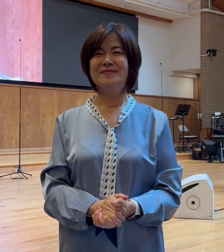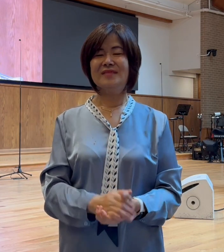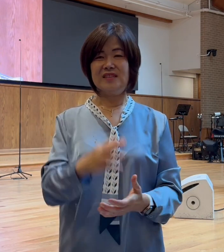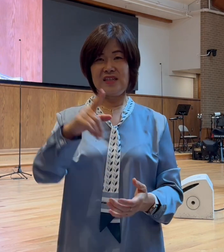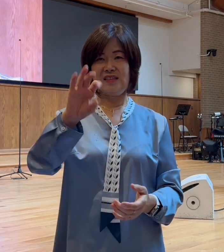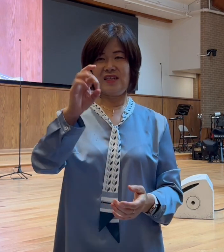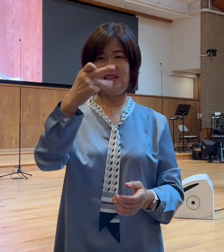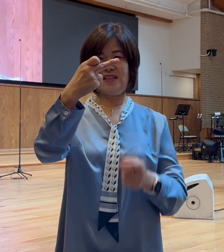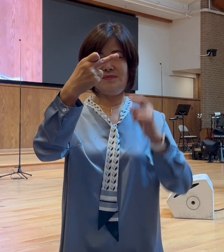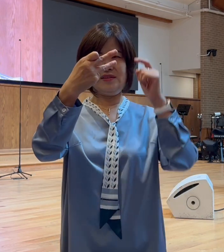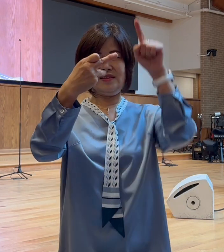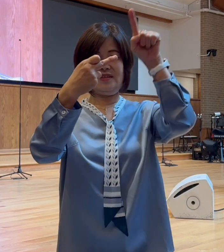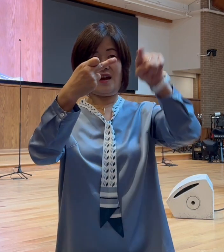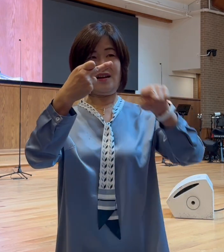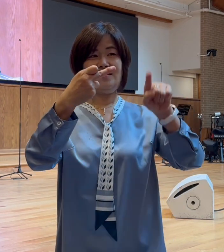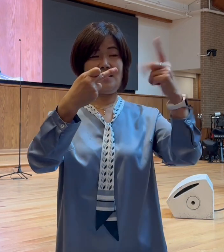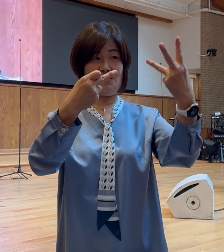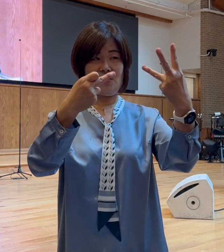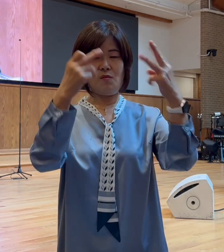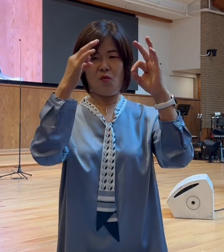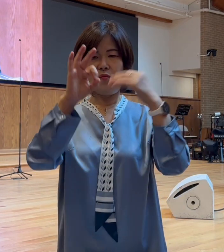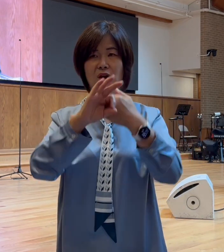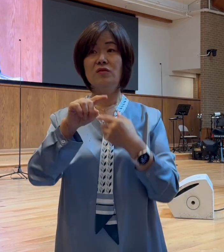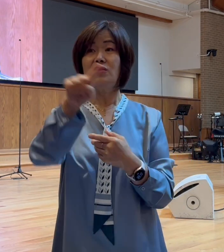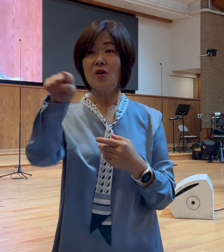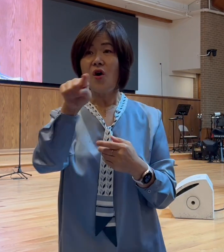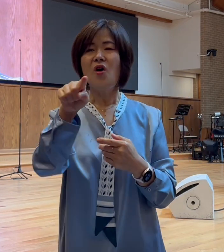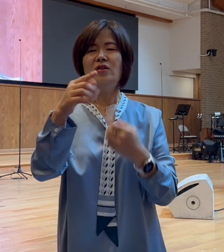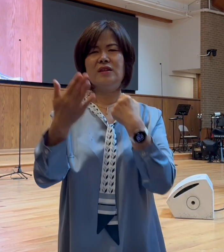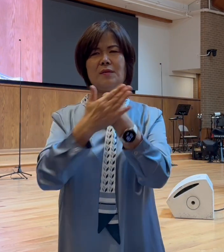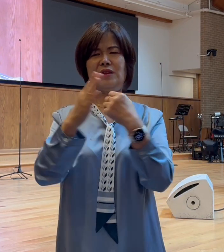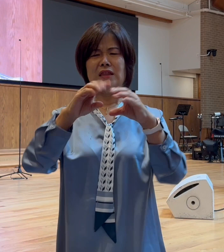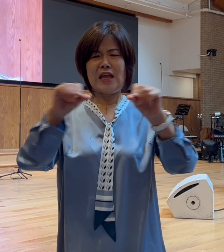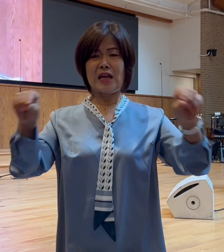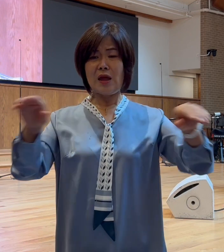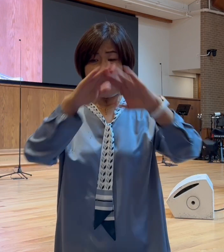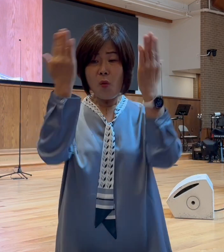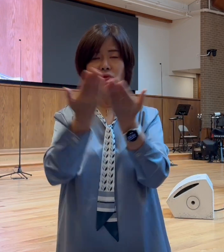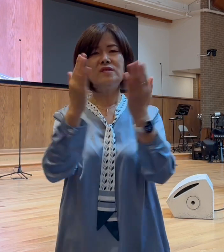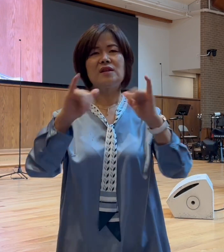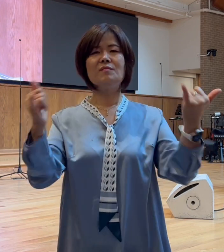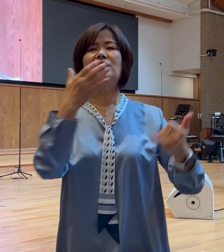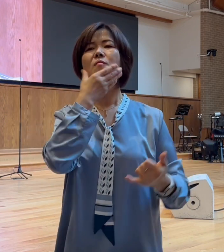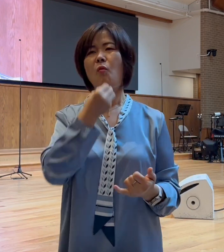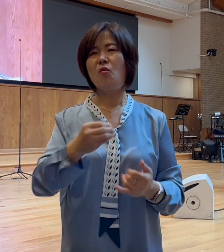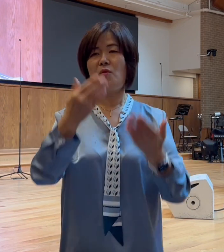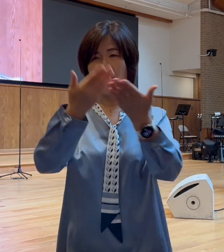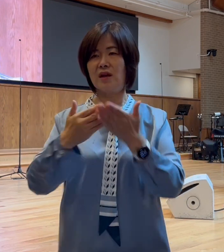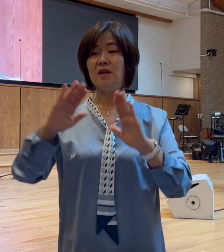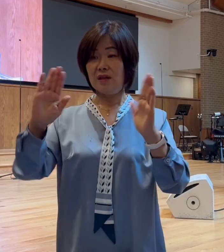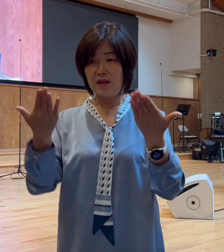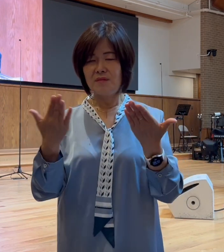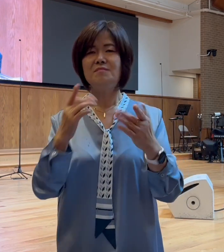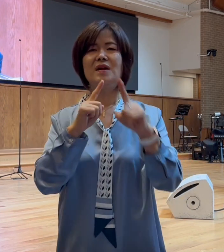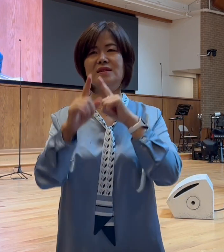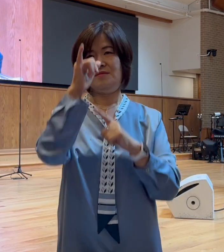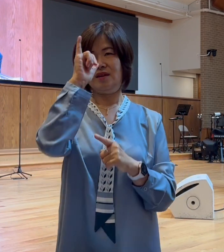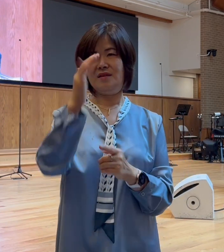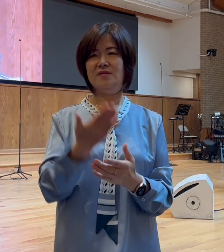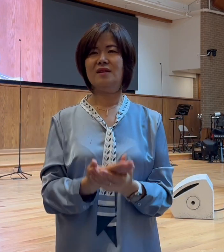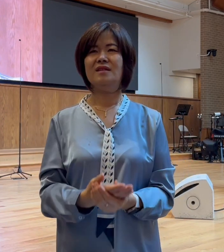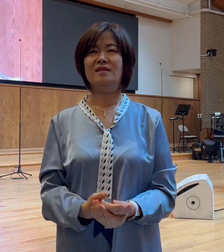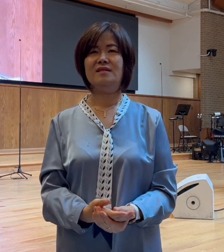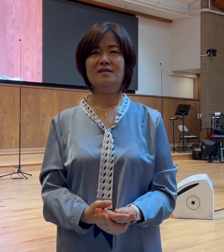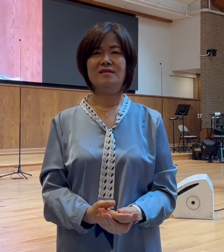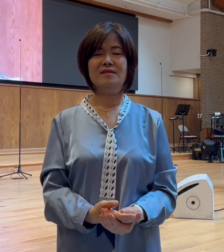창세기 12장 3절에 보면 너로 말미암아 땅의 모든 족속이 복을 받을 것이라고 되어 있습니다.